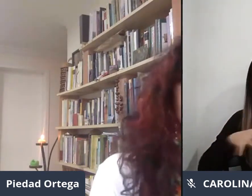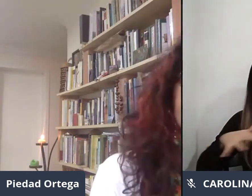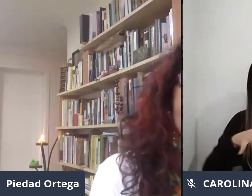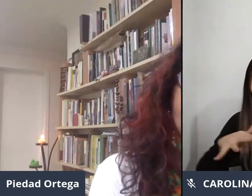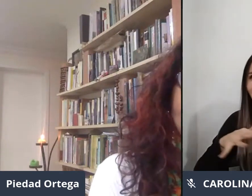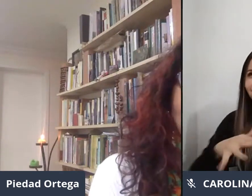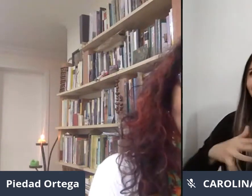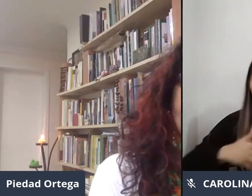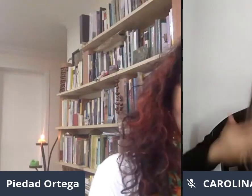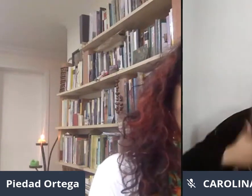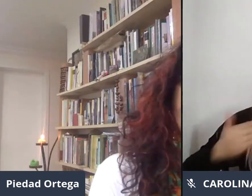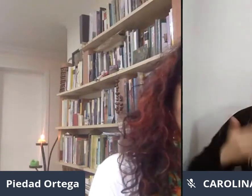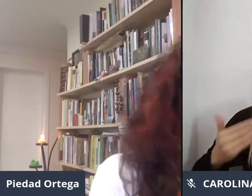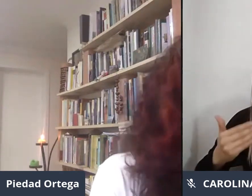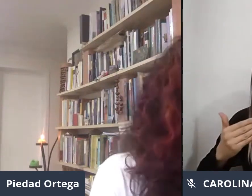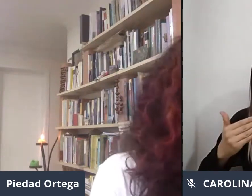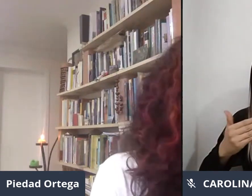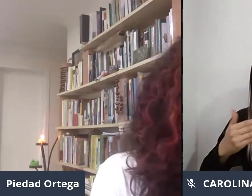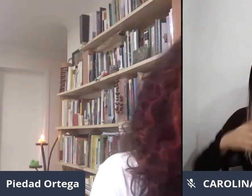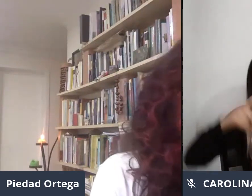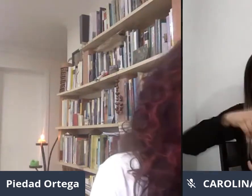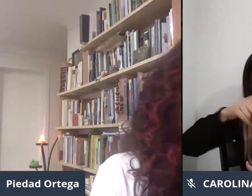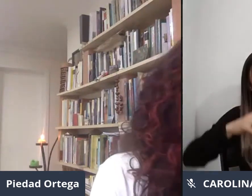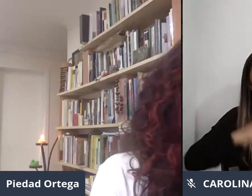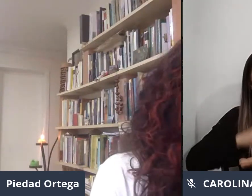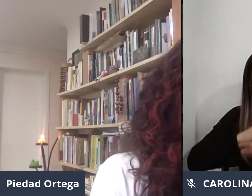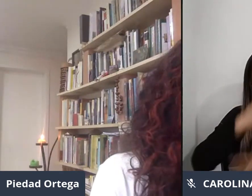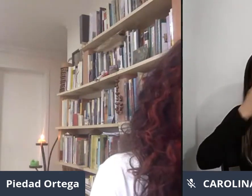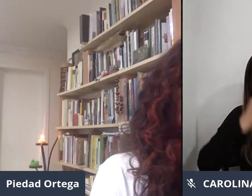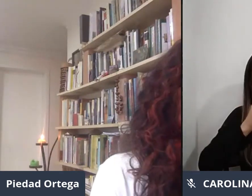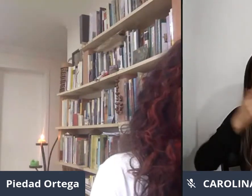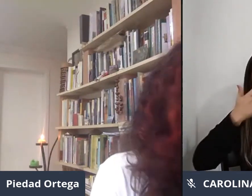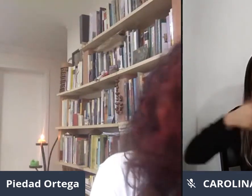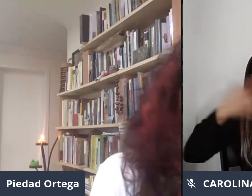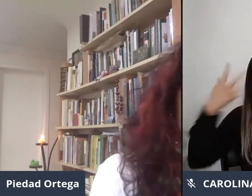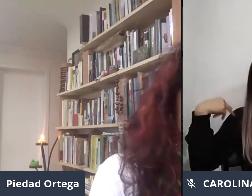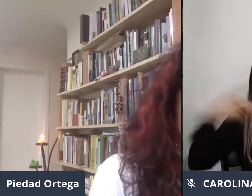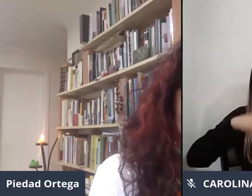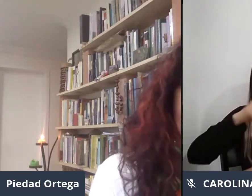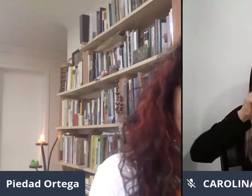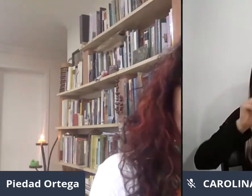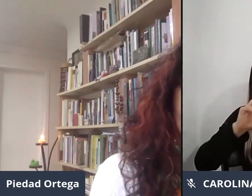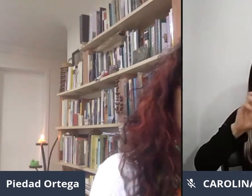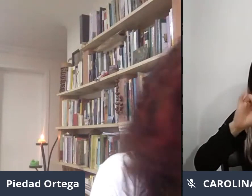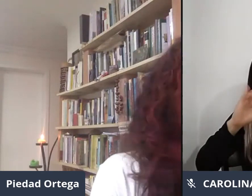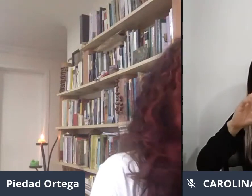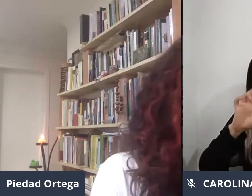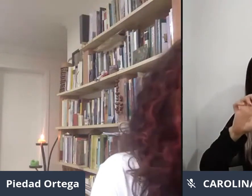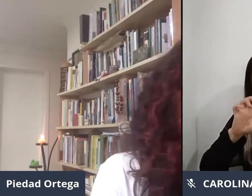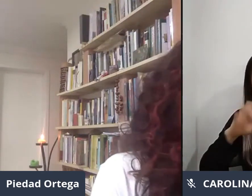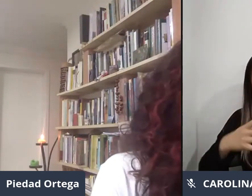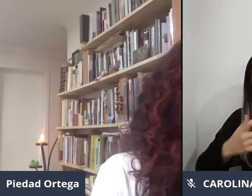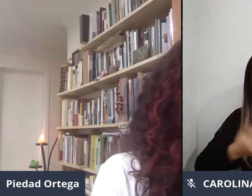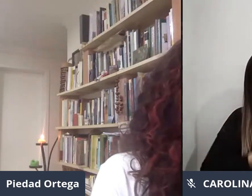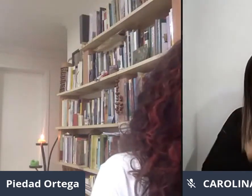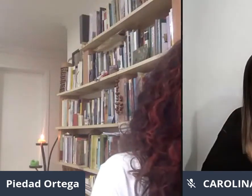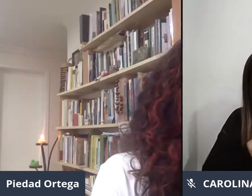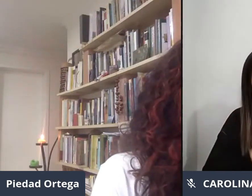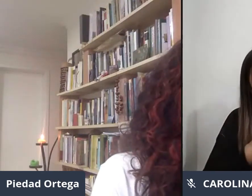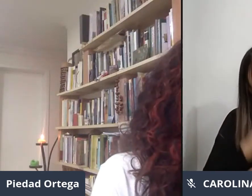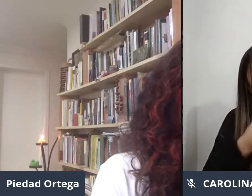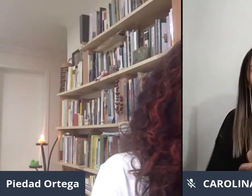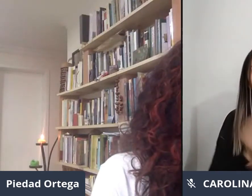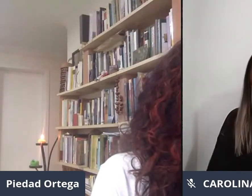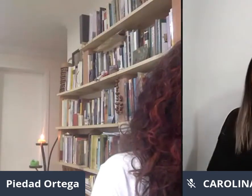porque necesitamos, como diría Freire, empujar la esperanza, trabajarla en procura de